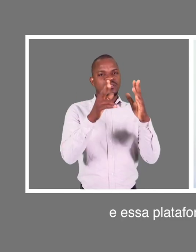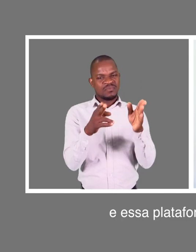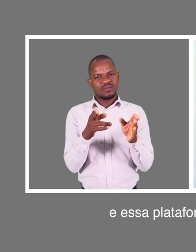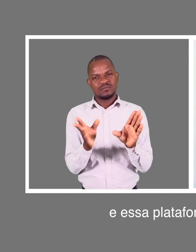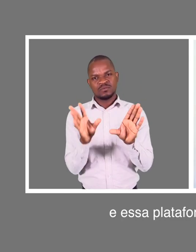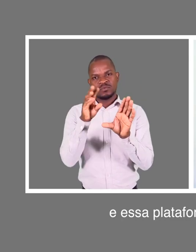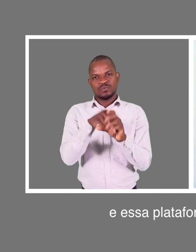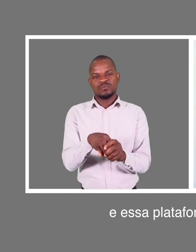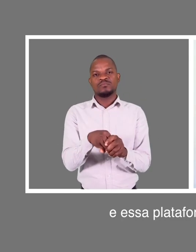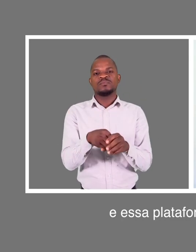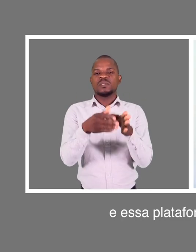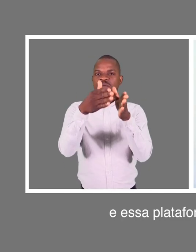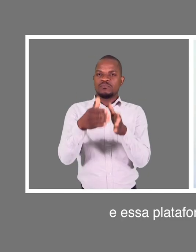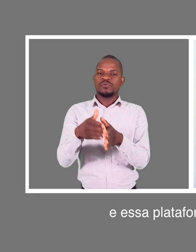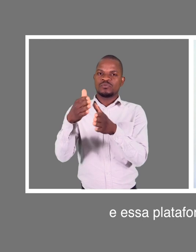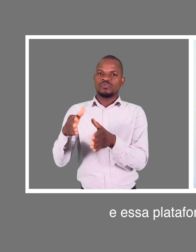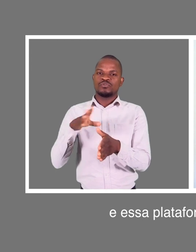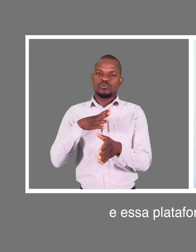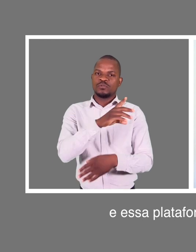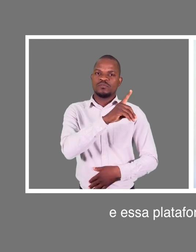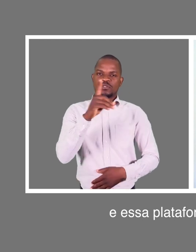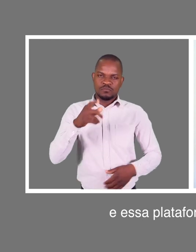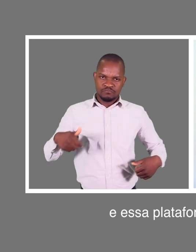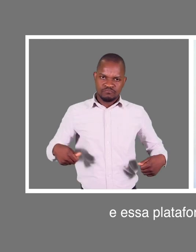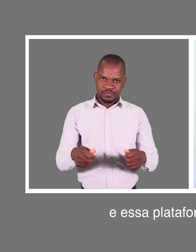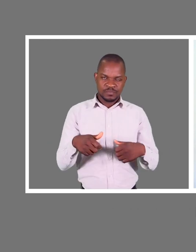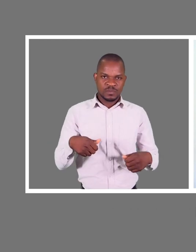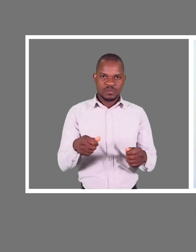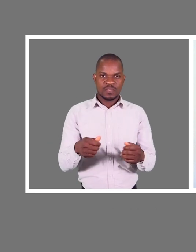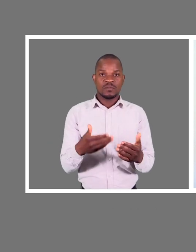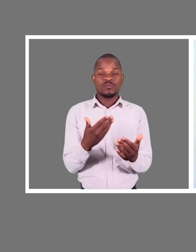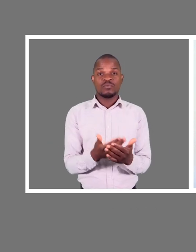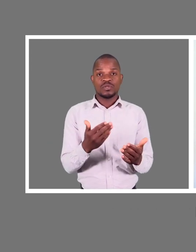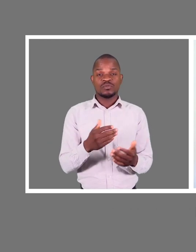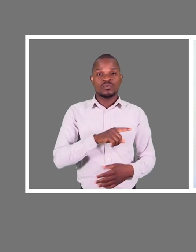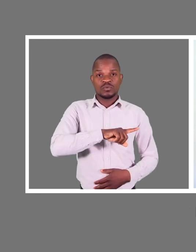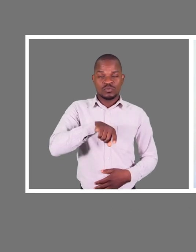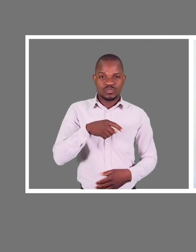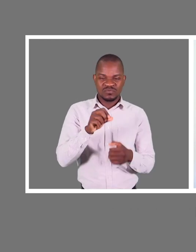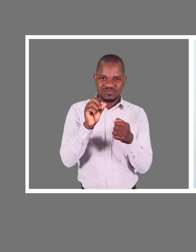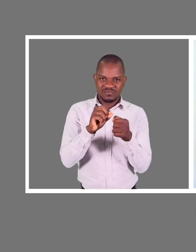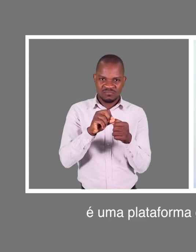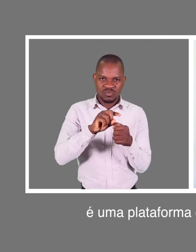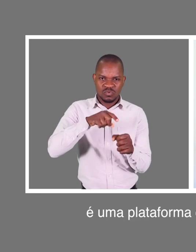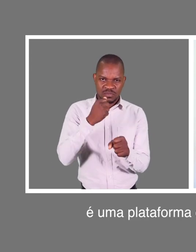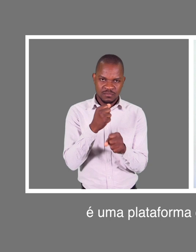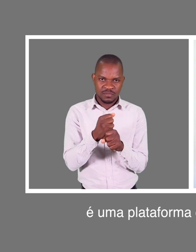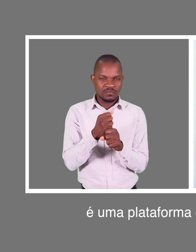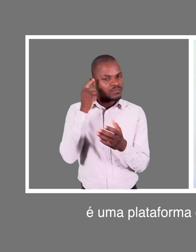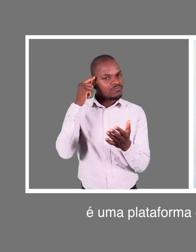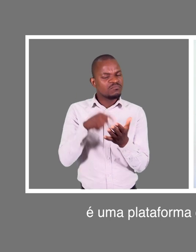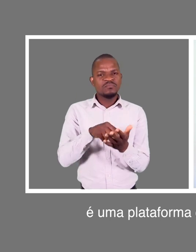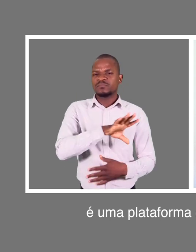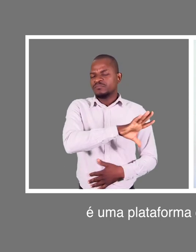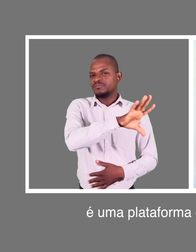E esta plataforma oceânia não faz distinção, não existe nenhuma discriminação, é uma plataforma